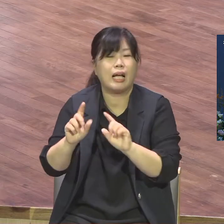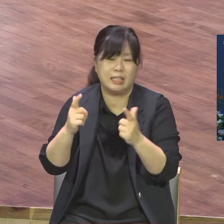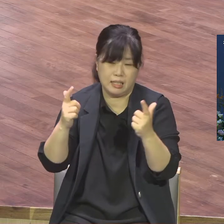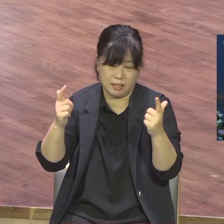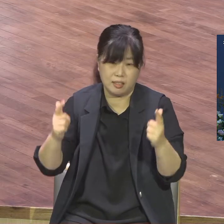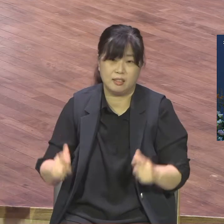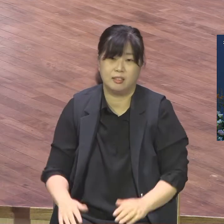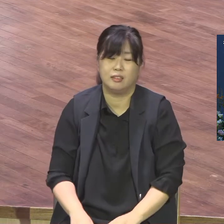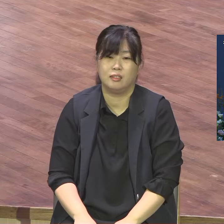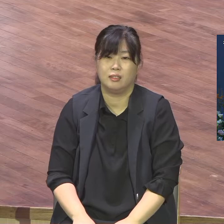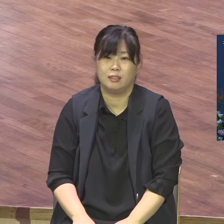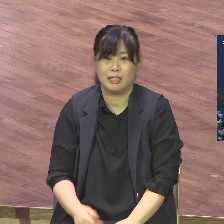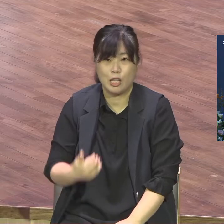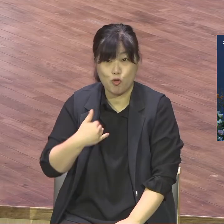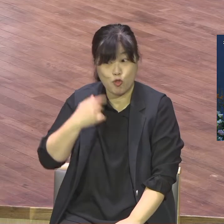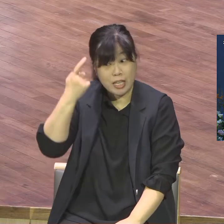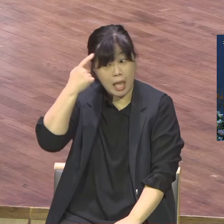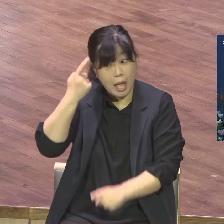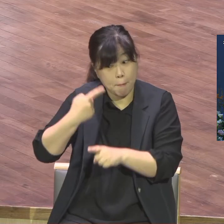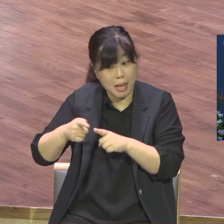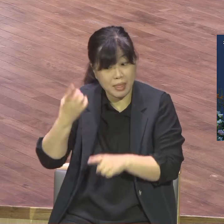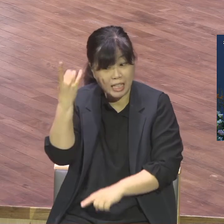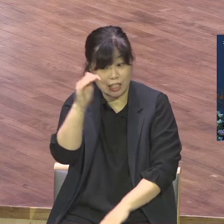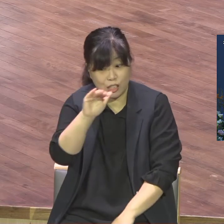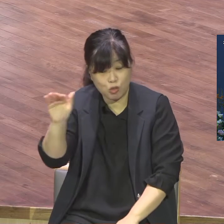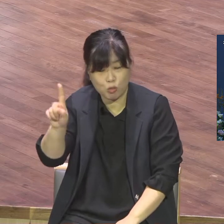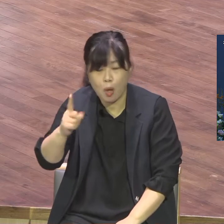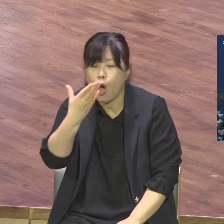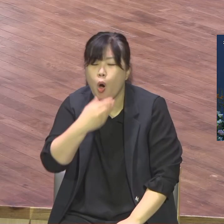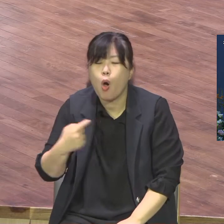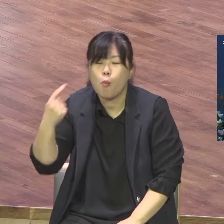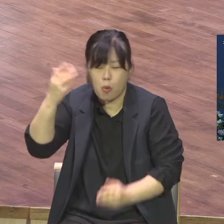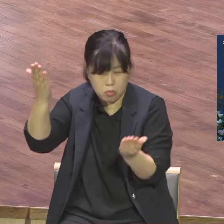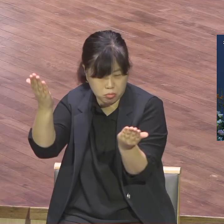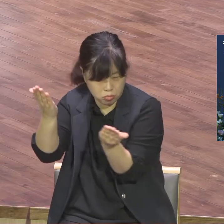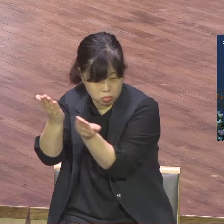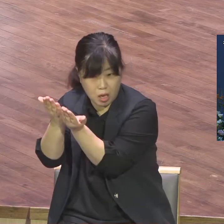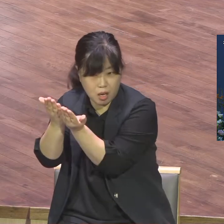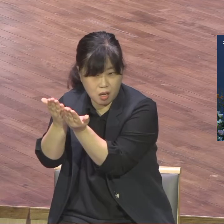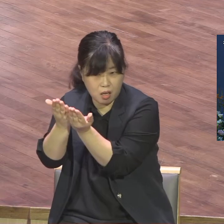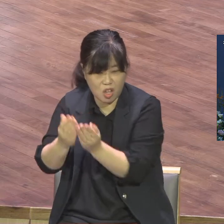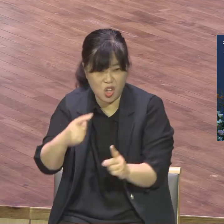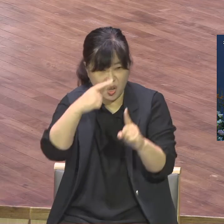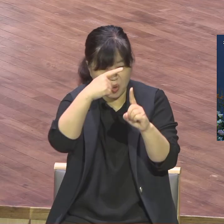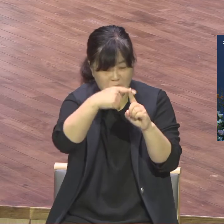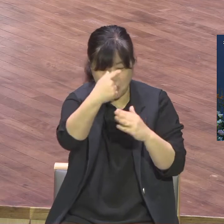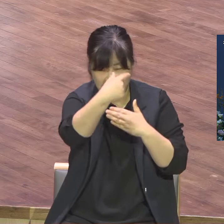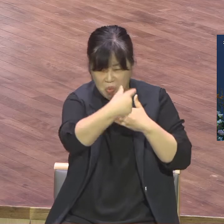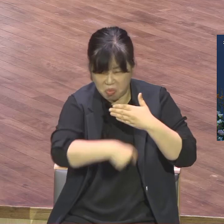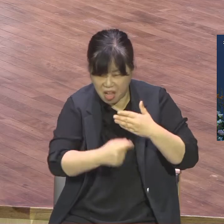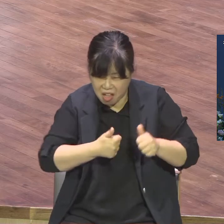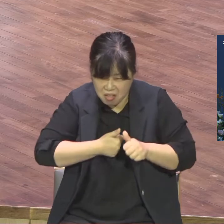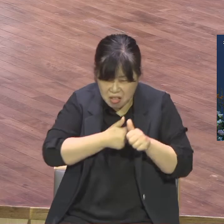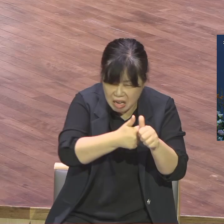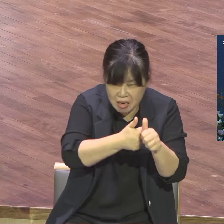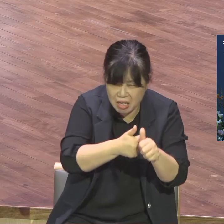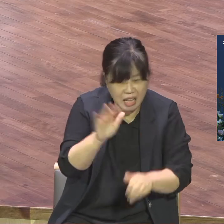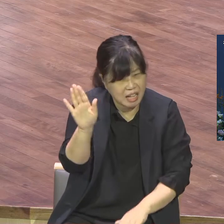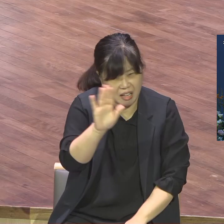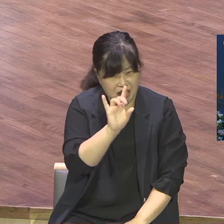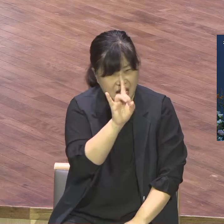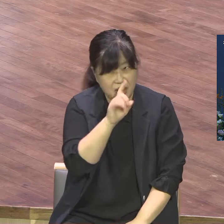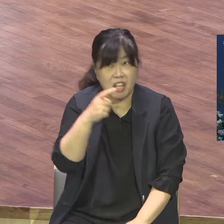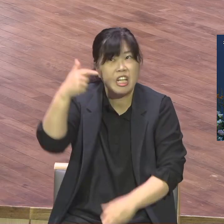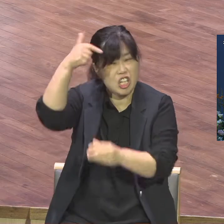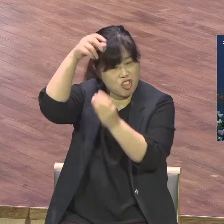우리 모든 판단 기준은요, 복음이 되어야지 교권이 되면 안 됩니다. 뭐 전통이 어떻고 나는 그런